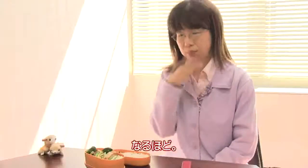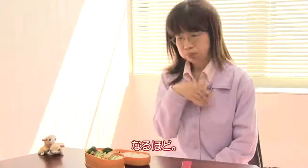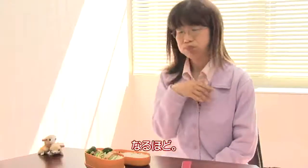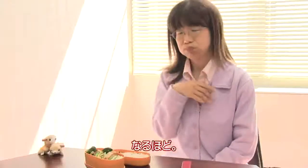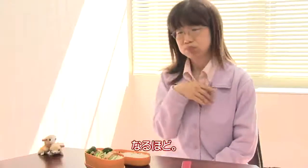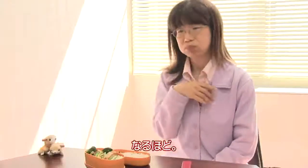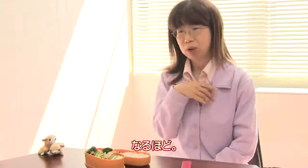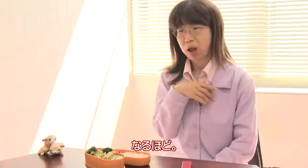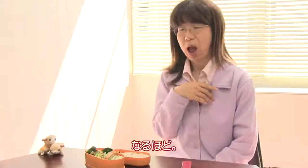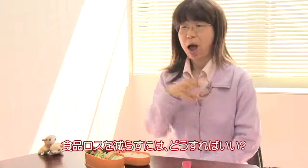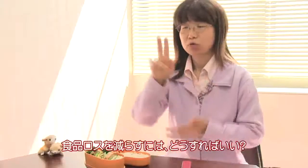なるほど